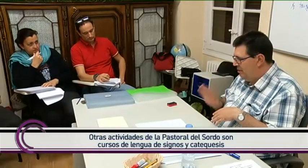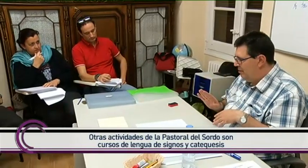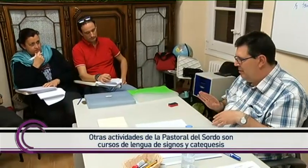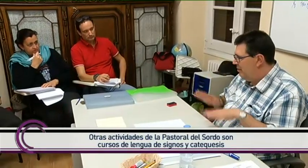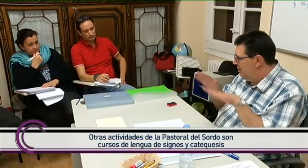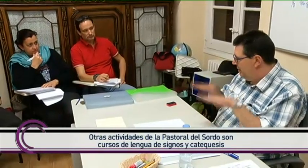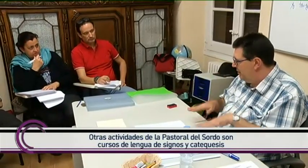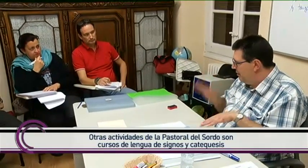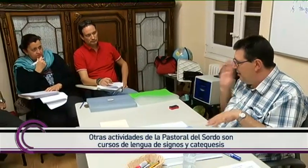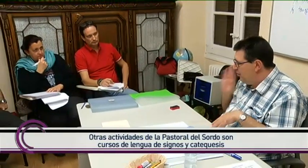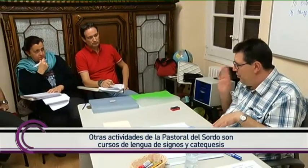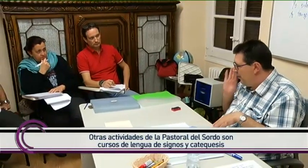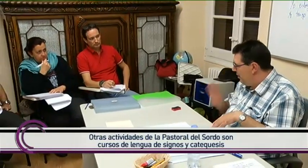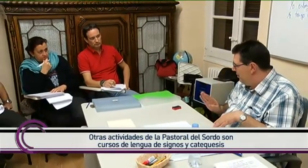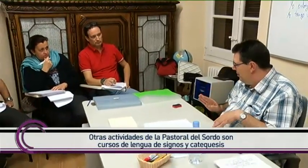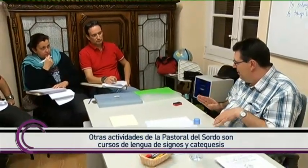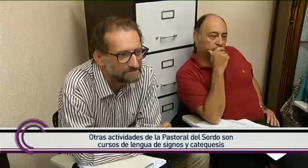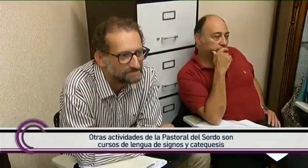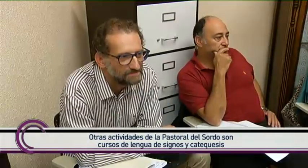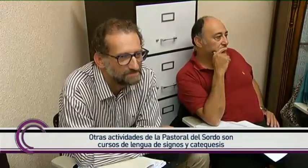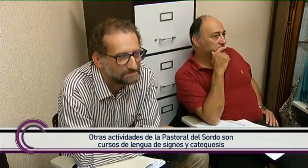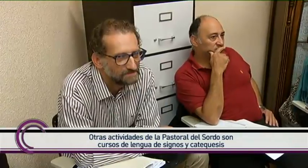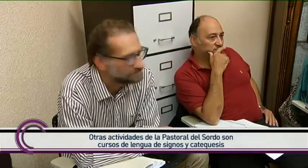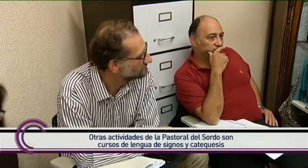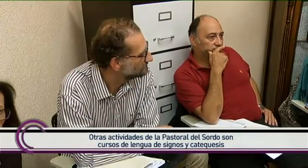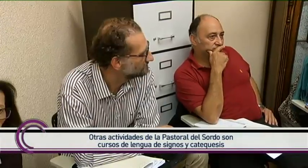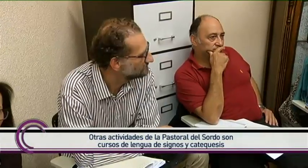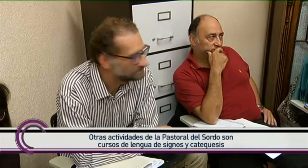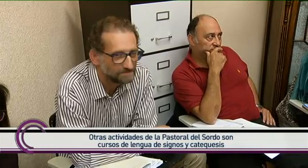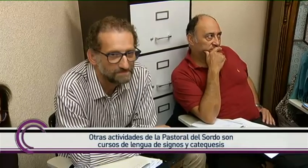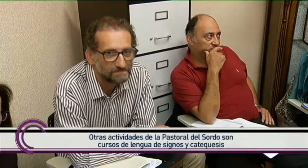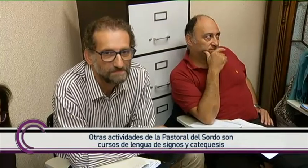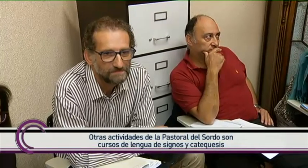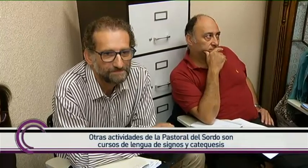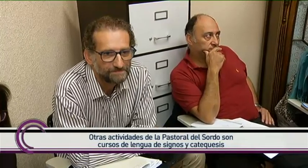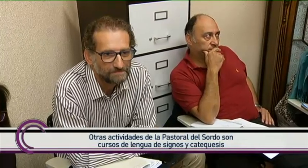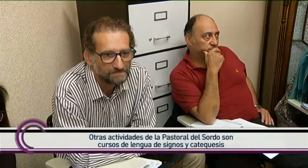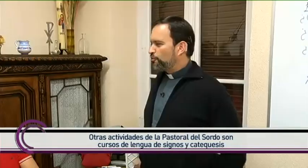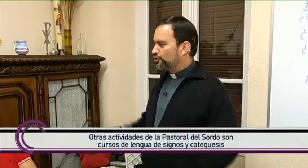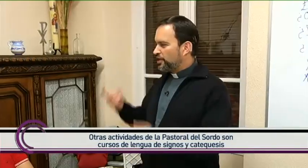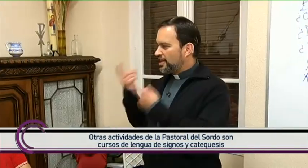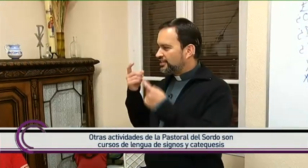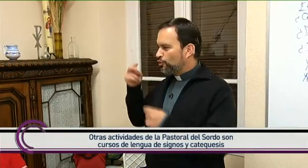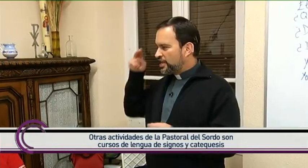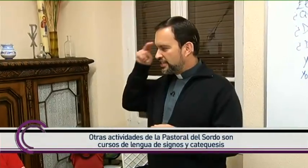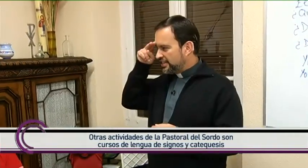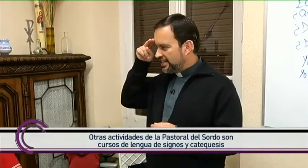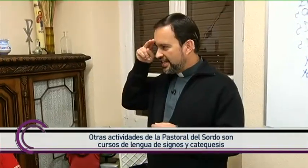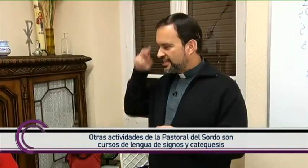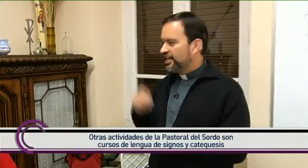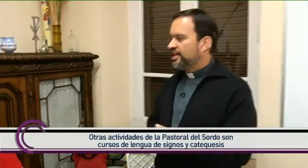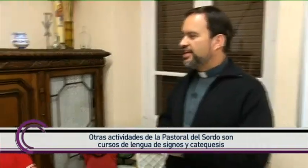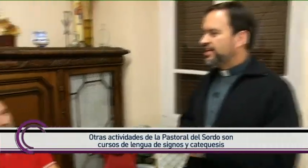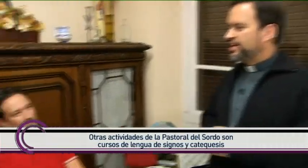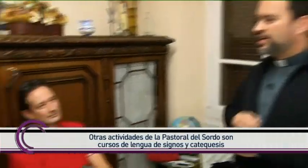de redacción, les ayuda también pues a acceder a la lectura y a la escritura. Bueno, vamos a preguntar a los alumnos. Bueno, pues una de las alumnas es